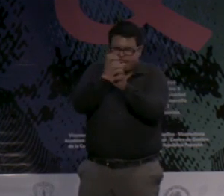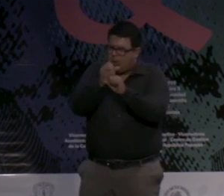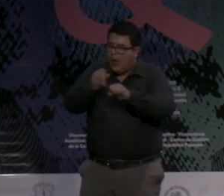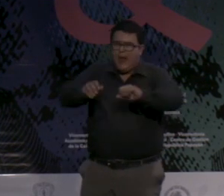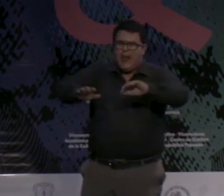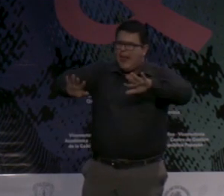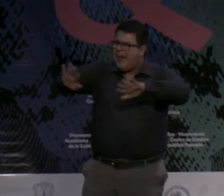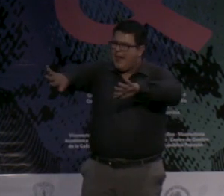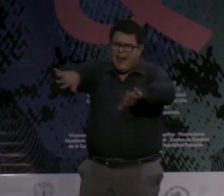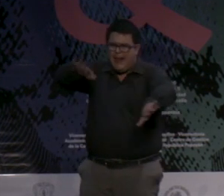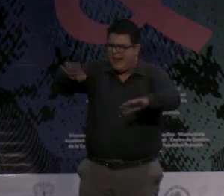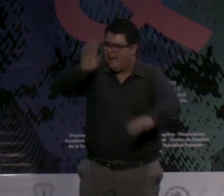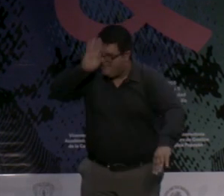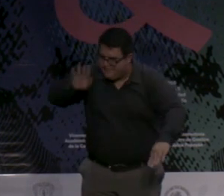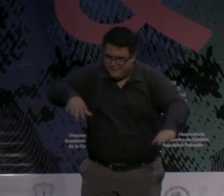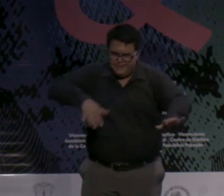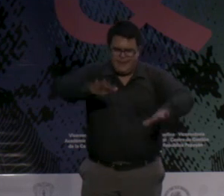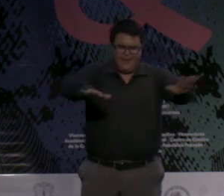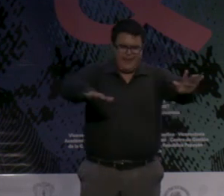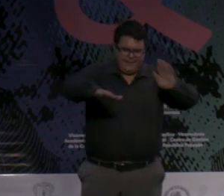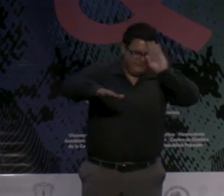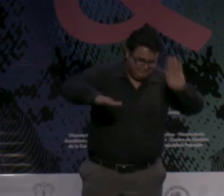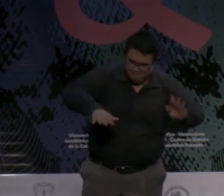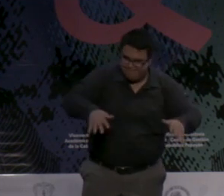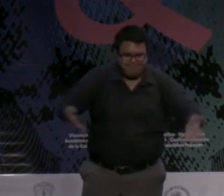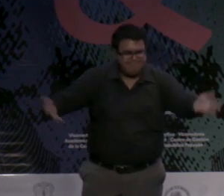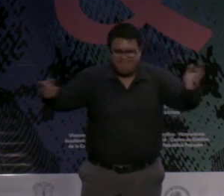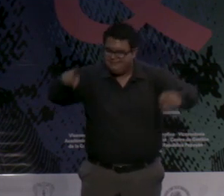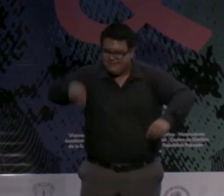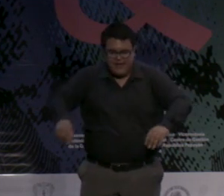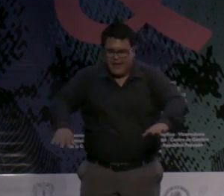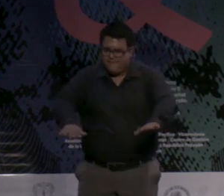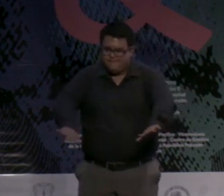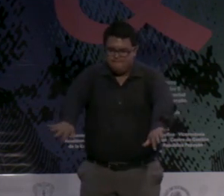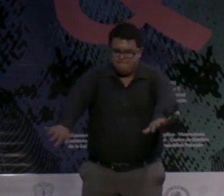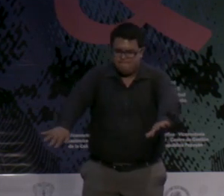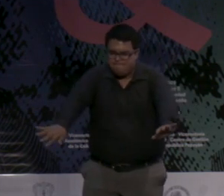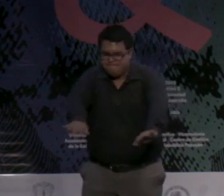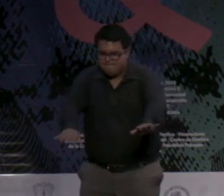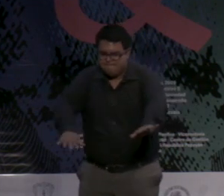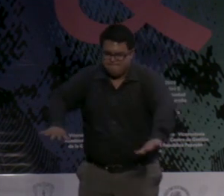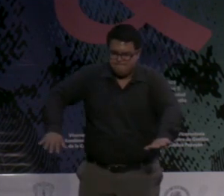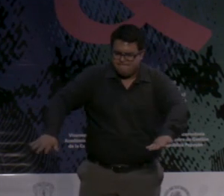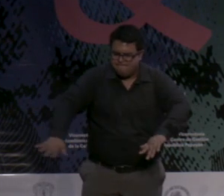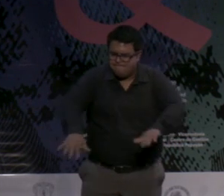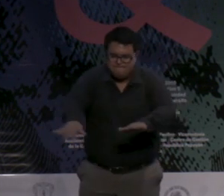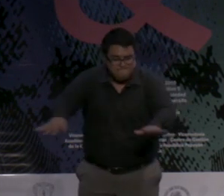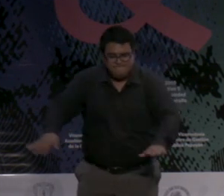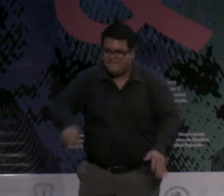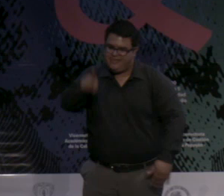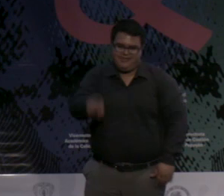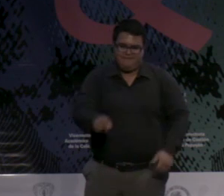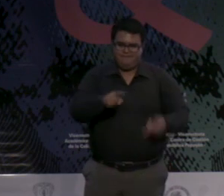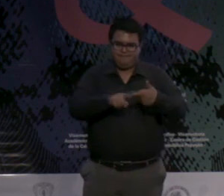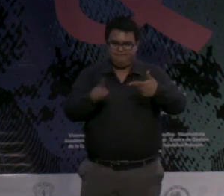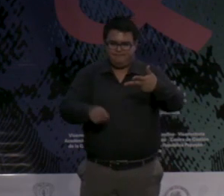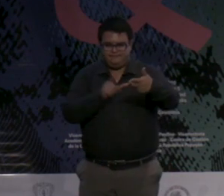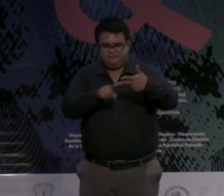tenemos protocolos, no hay caminos señalados, debemos ir a tientas buscando un objeto incierto.